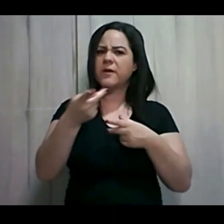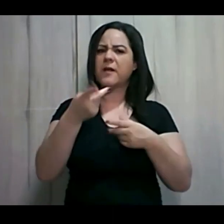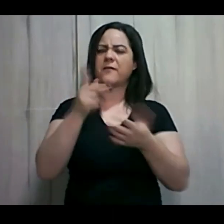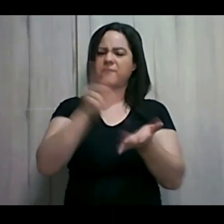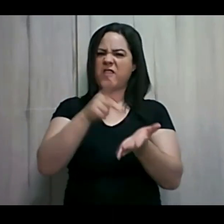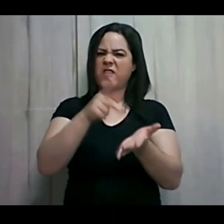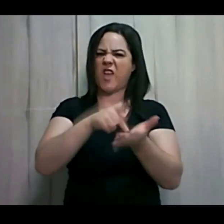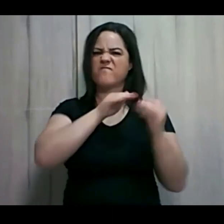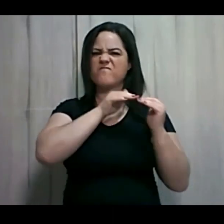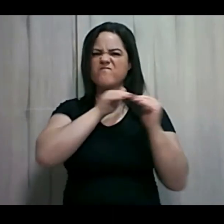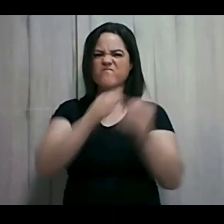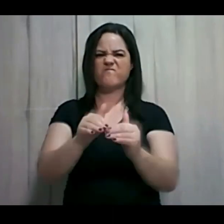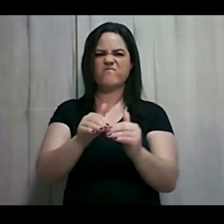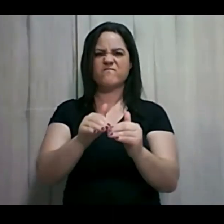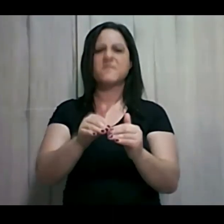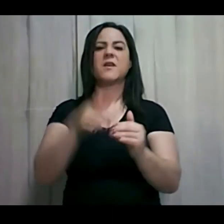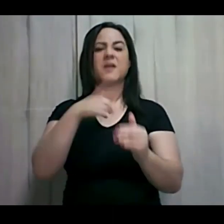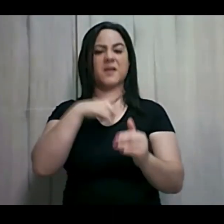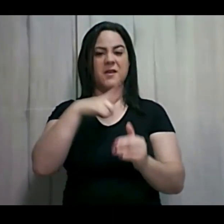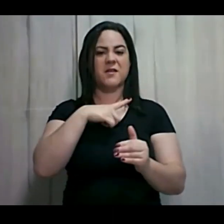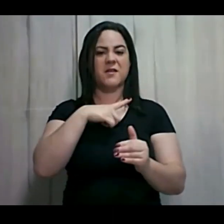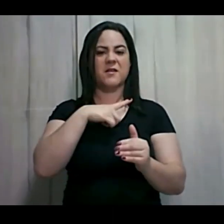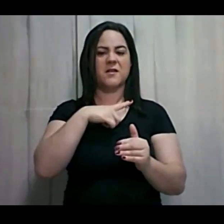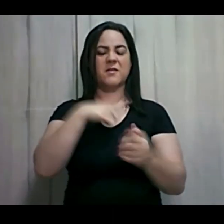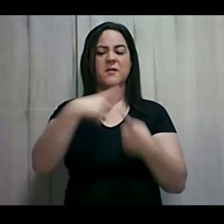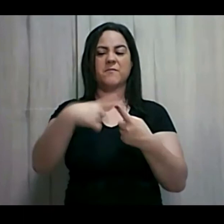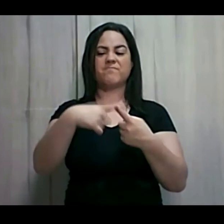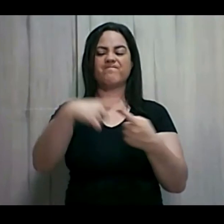existe um mundo de mentira.